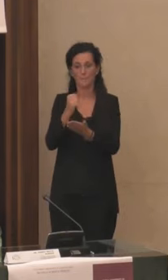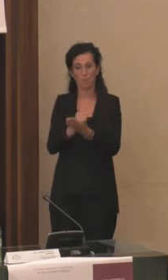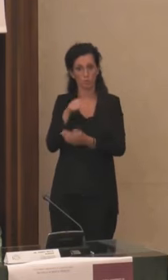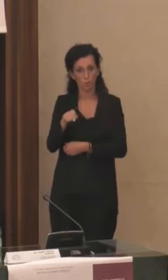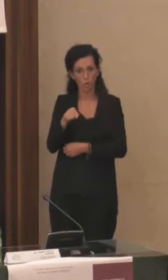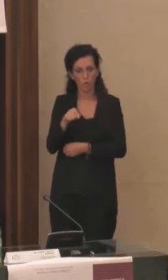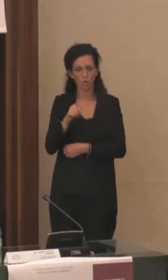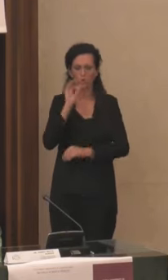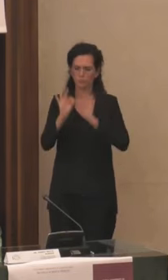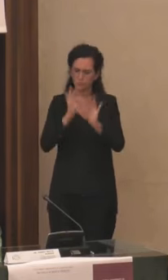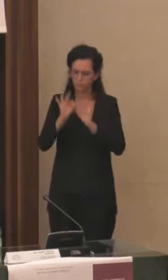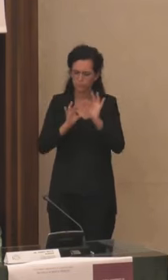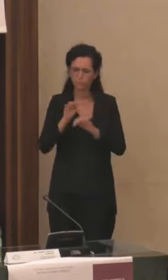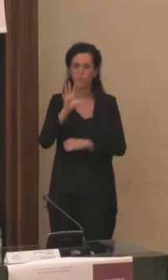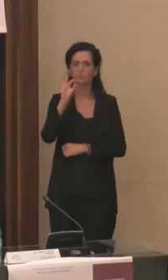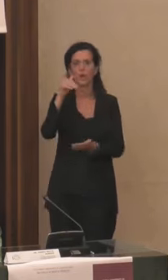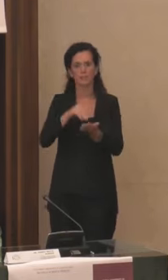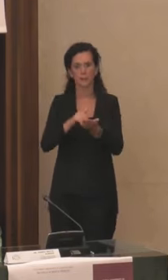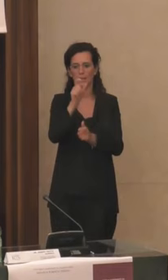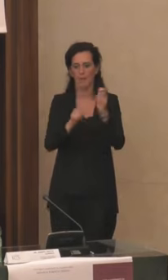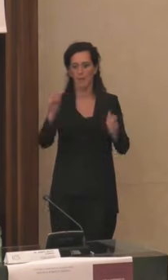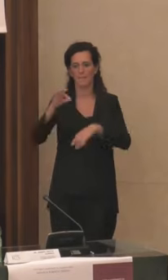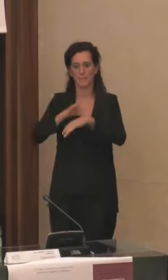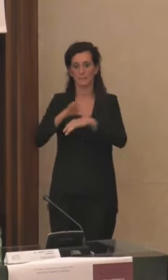trattati 50.000 pazienti in Argentina